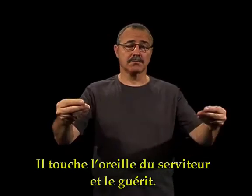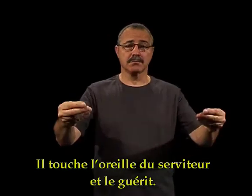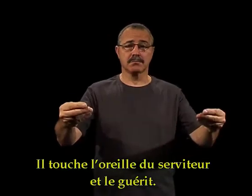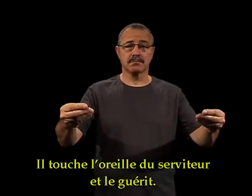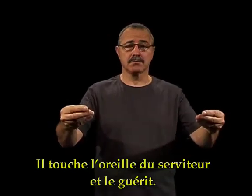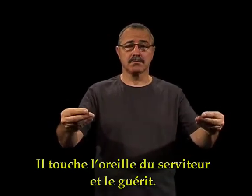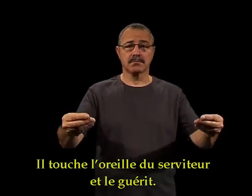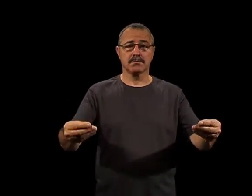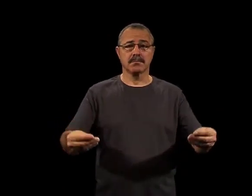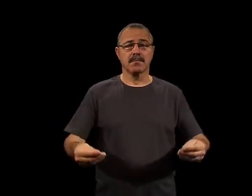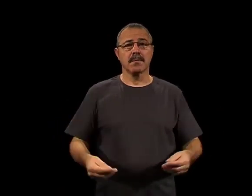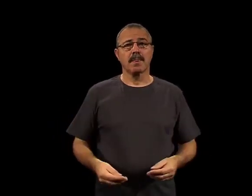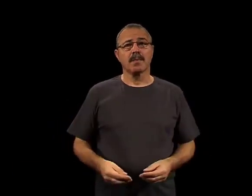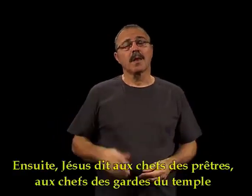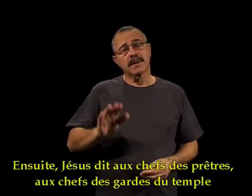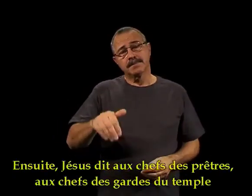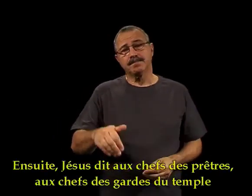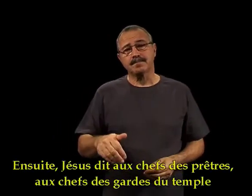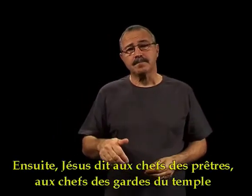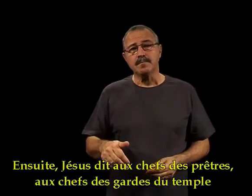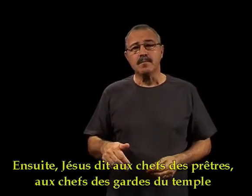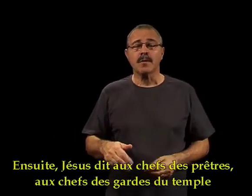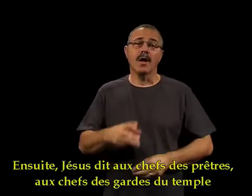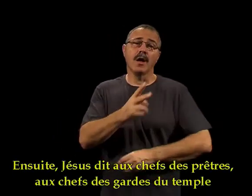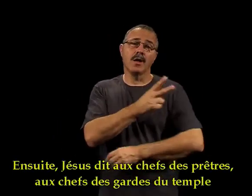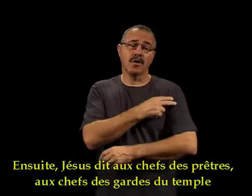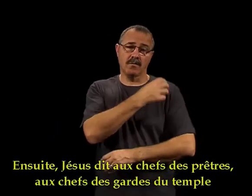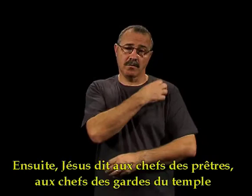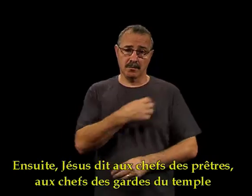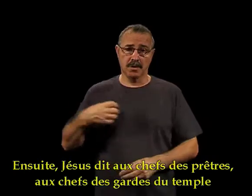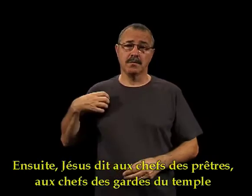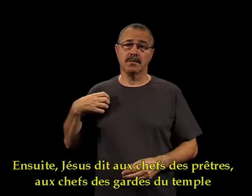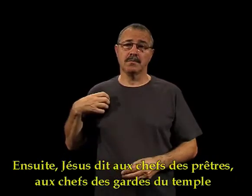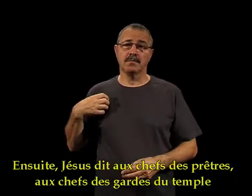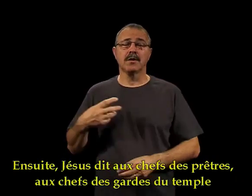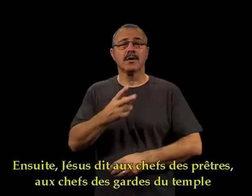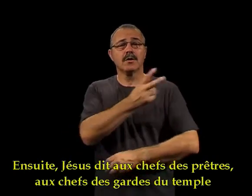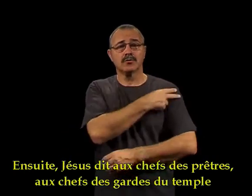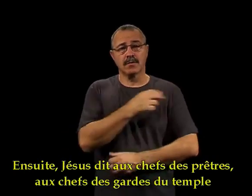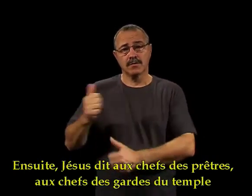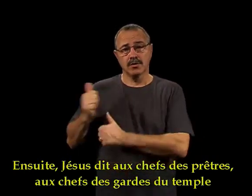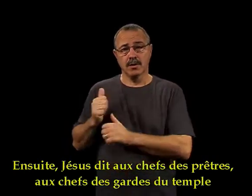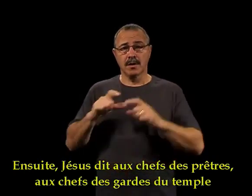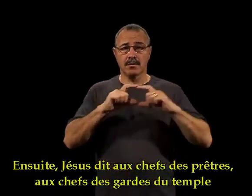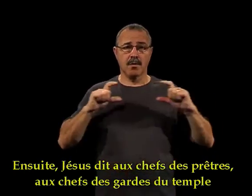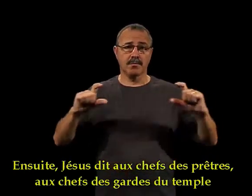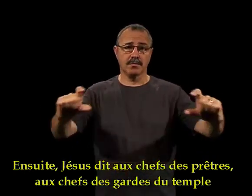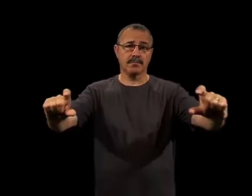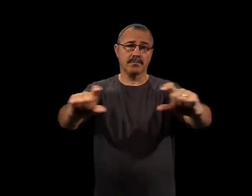Il touche l'oreille du serviteur et le guérit. Ensuite, Jésus dit au chef des